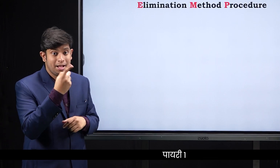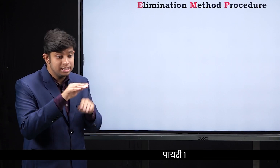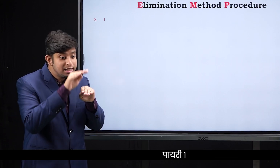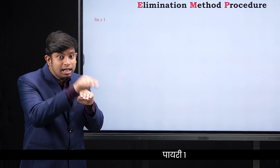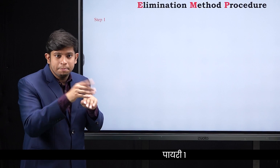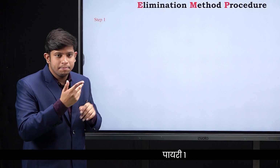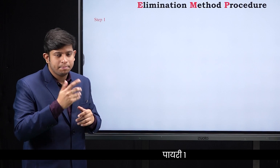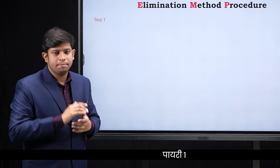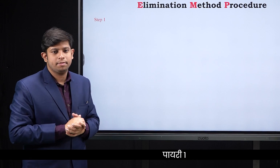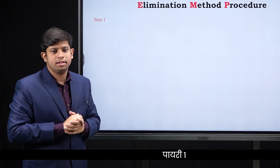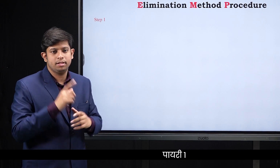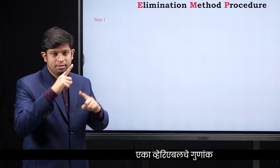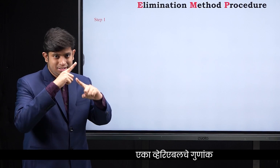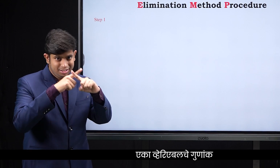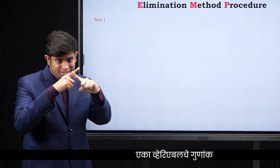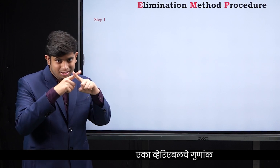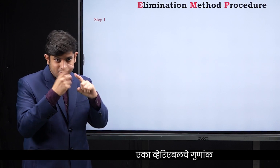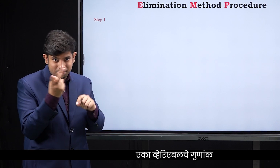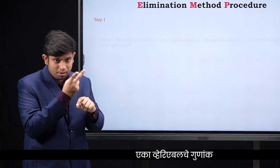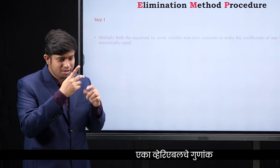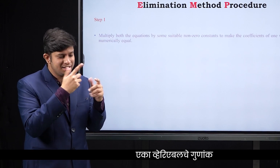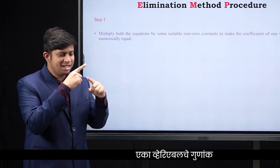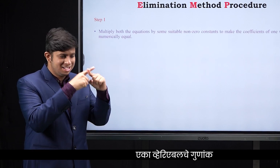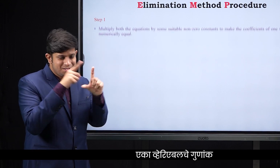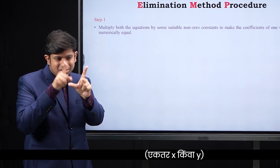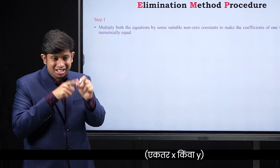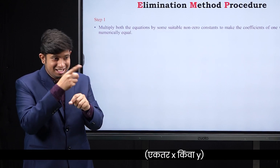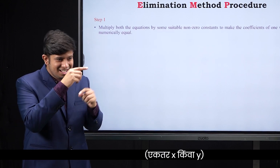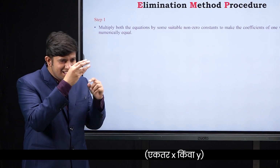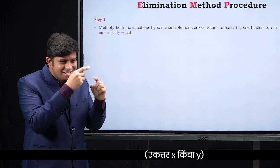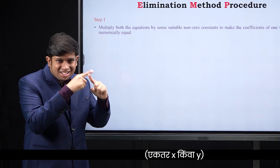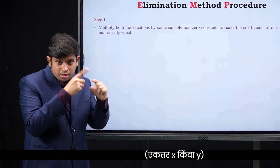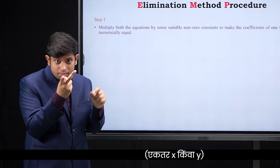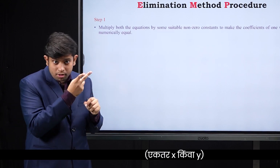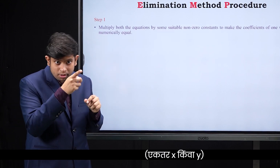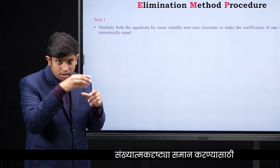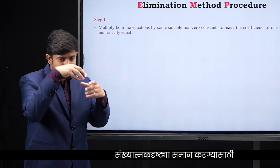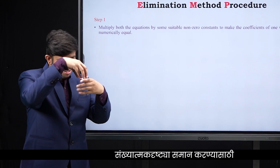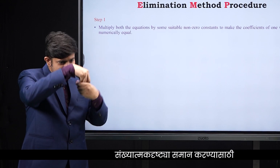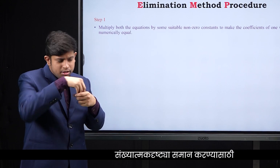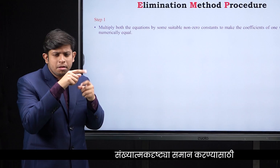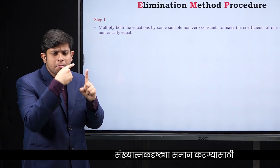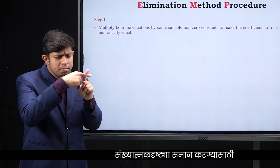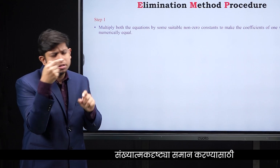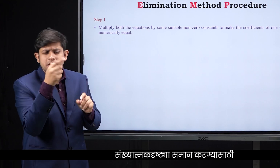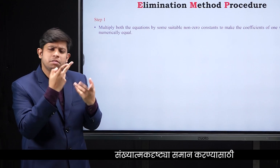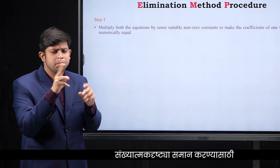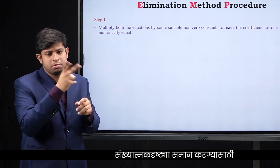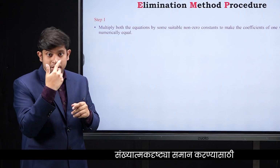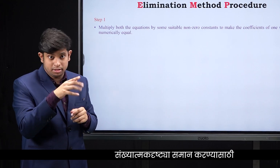पायरी 1. एका व्हेरिएबलचे गुणांक एकतर x किंवा y संख्यात्मकदृष्ट्या समान करण्यासाठी